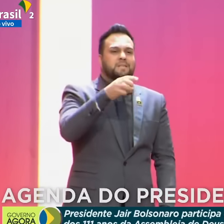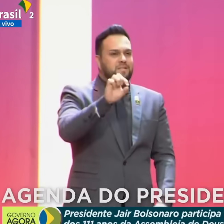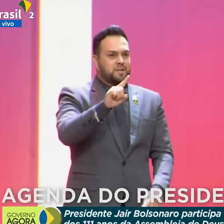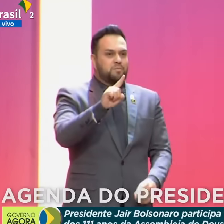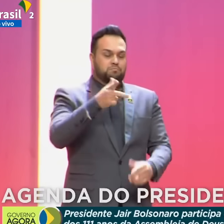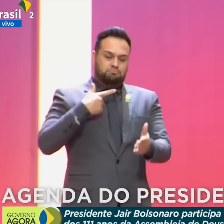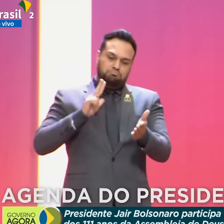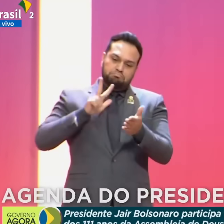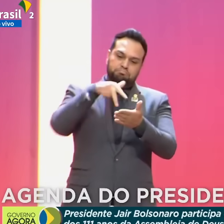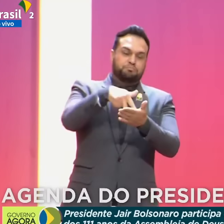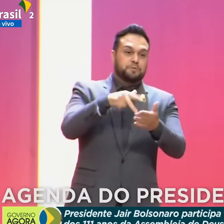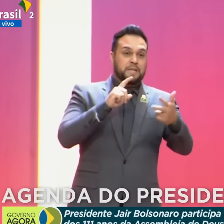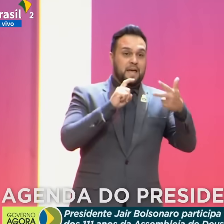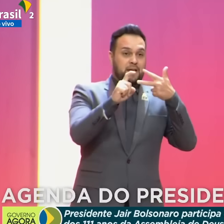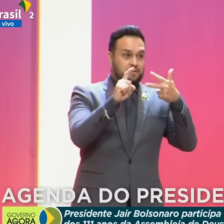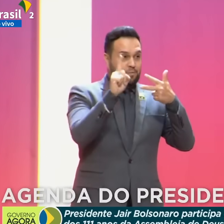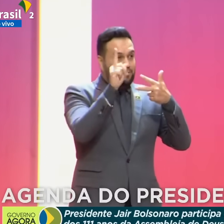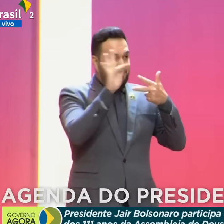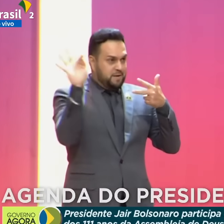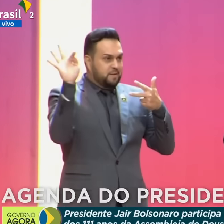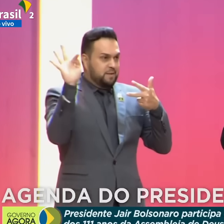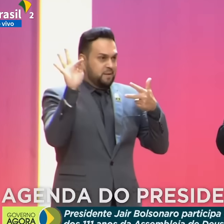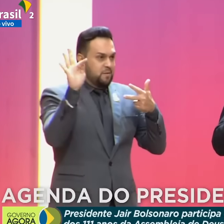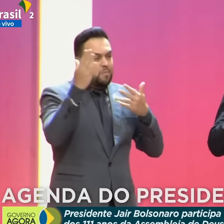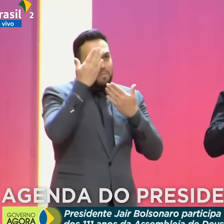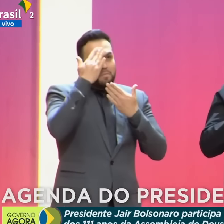do Executivo Federal.